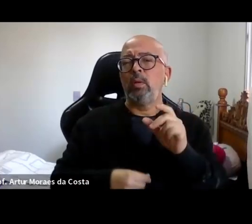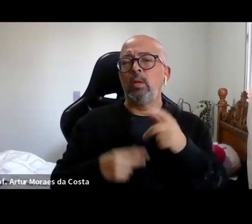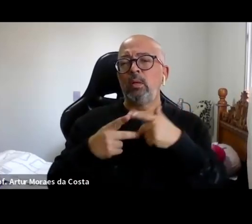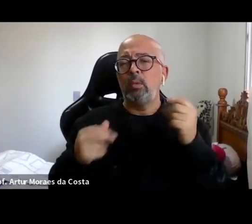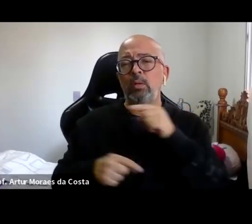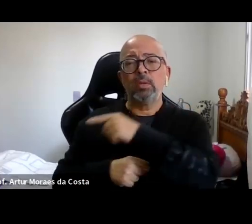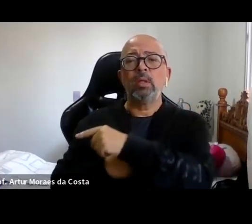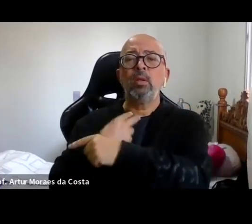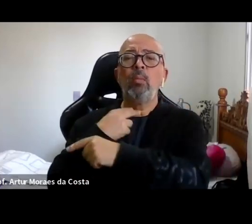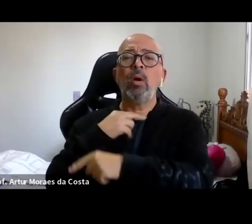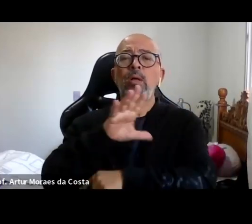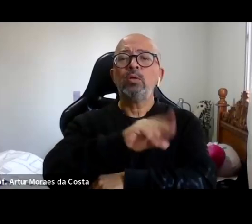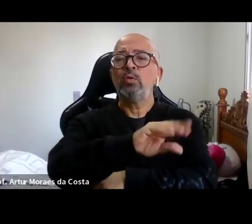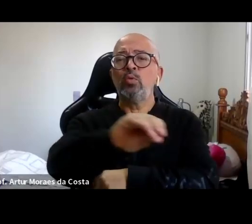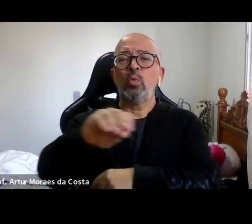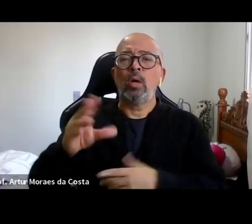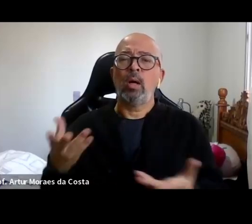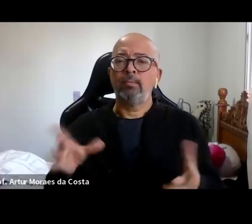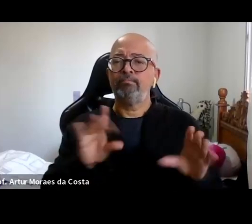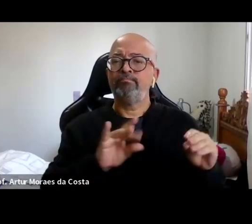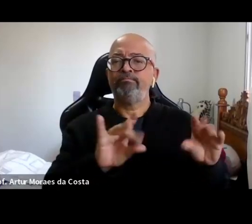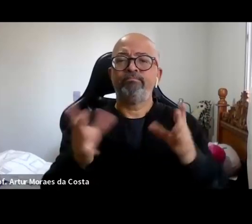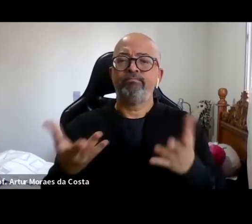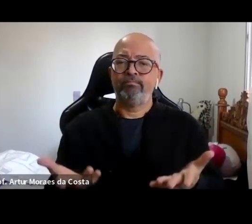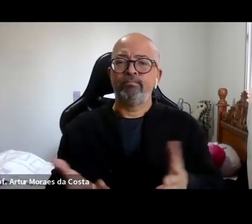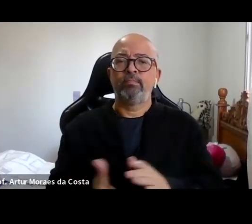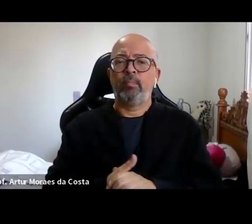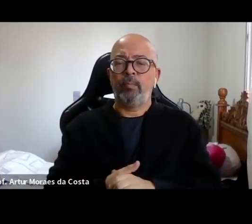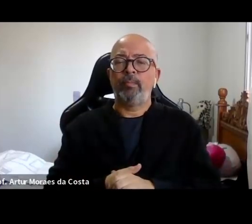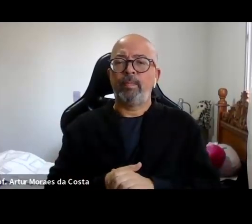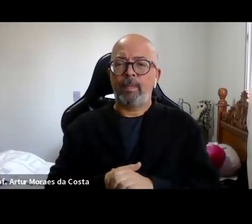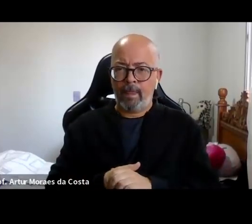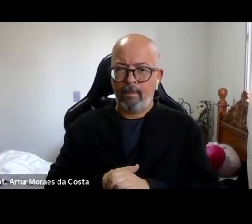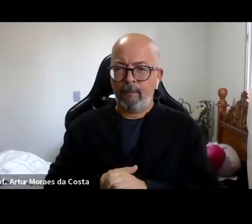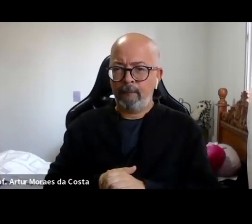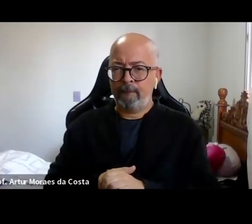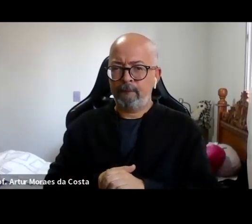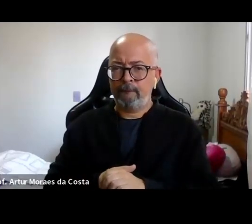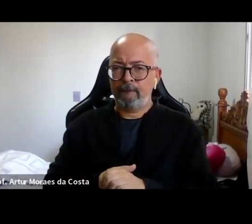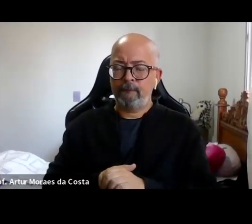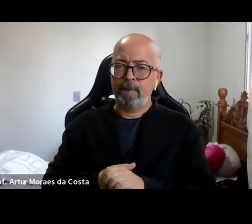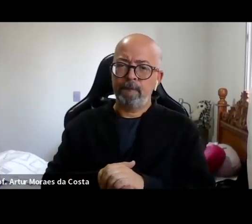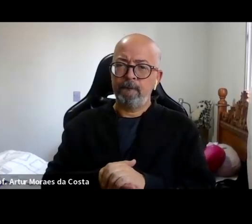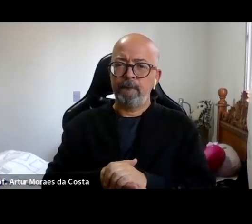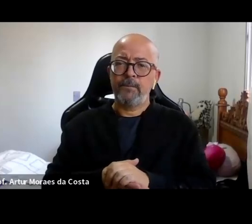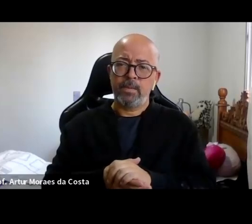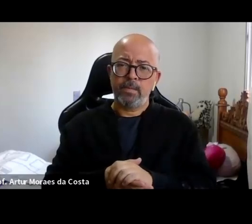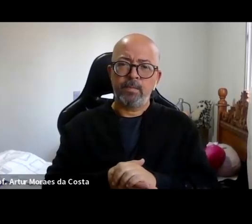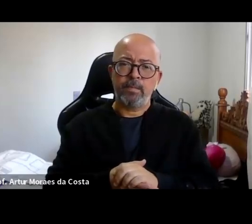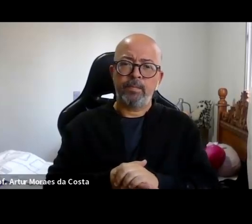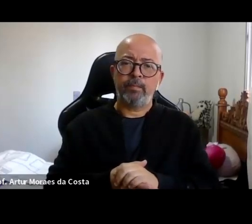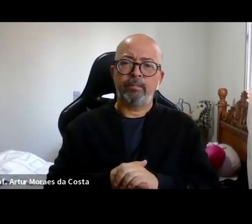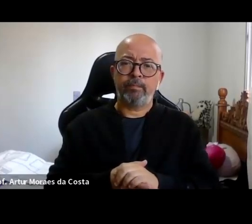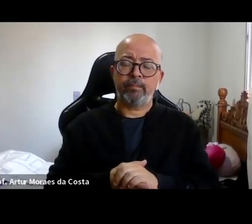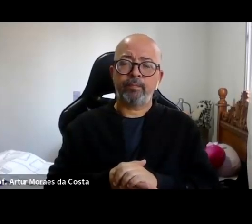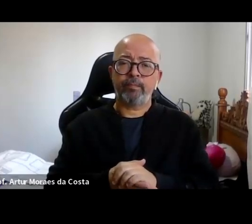ejemplo yo sé que no ver o no oír o tener dificultades para ver y oír dificulta la participación social que